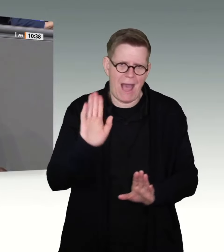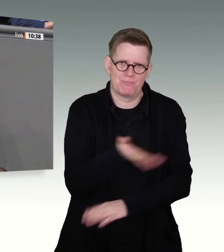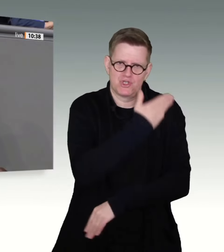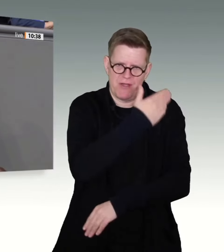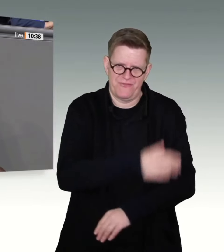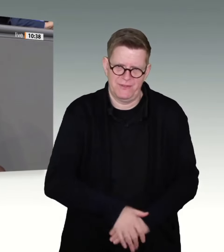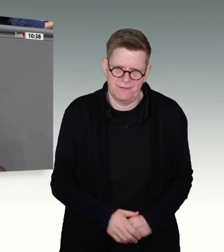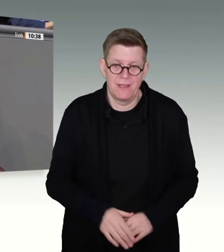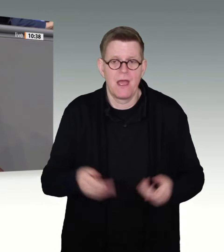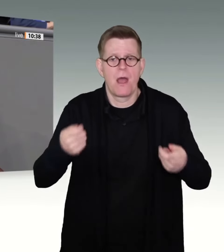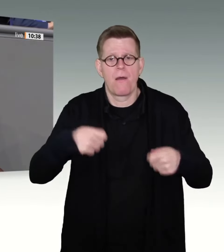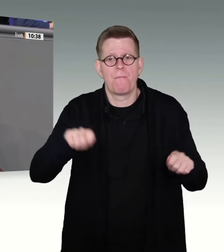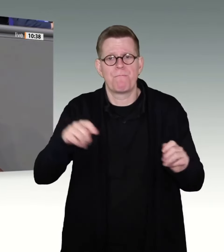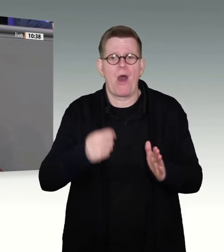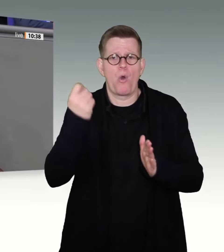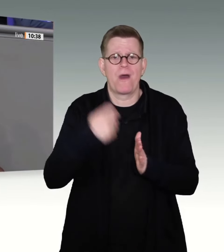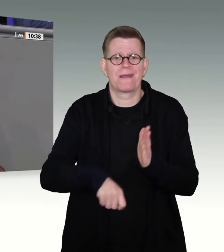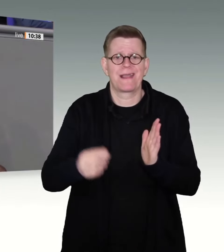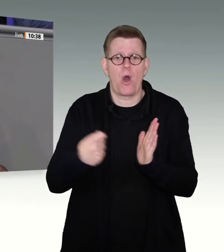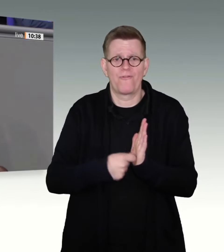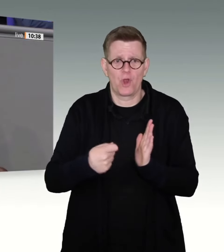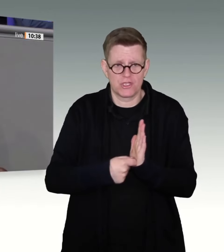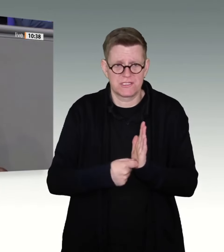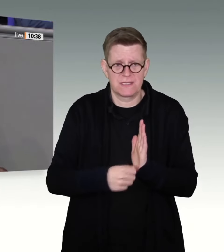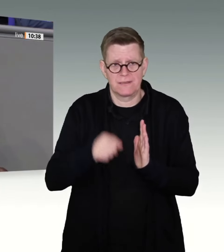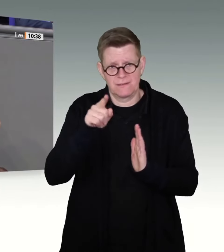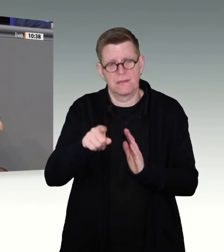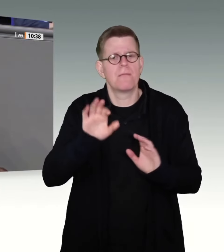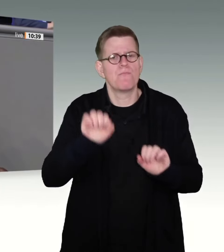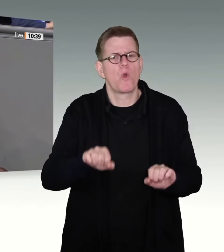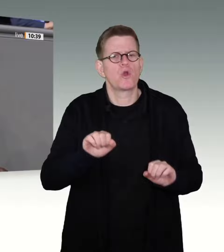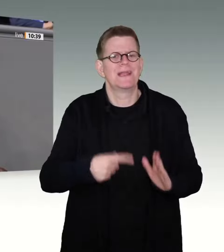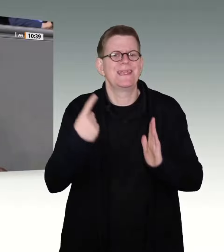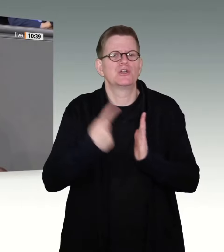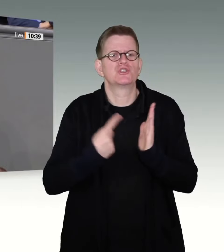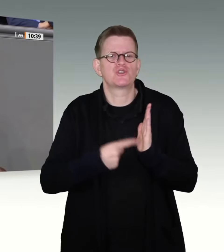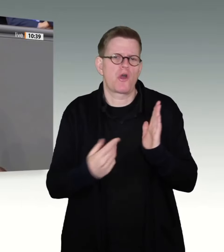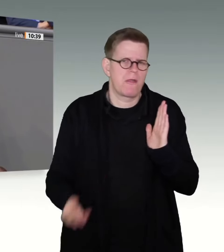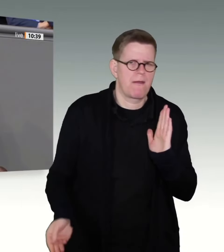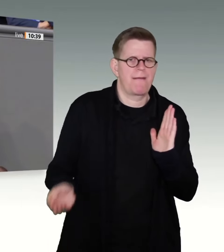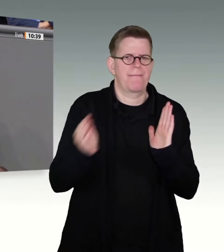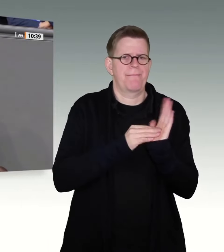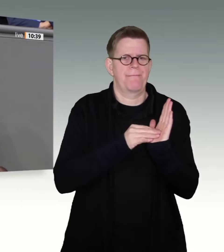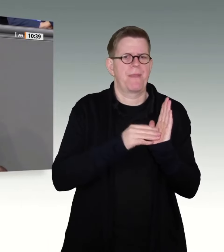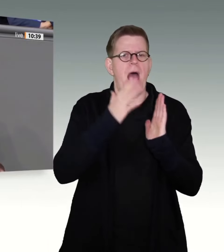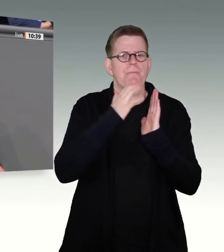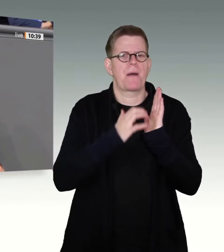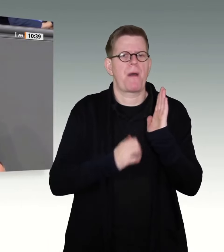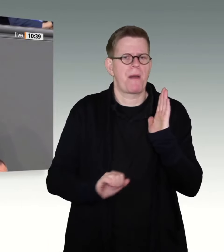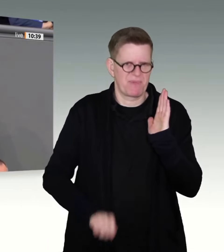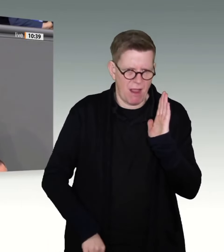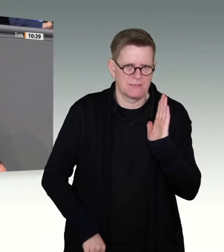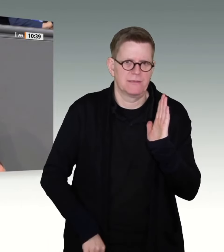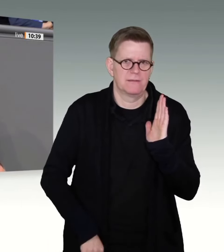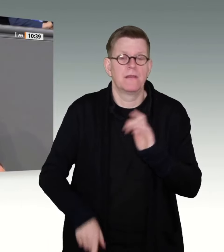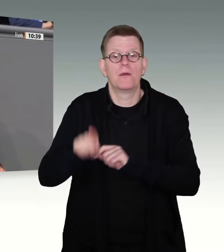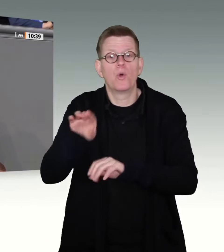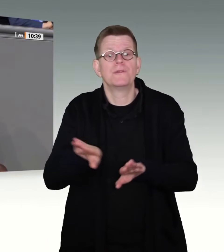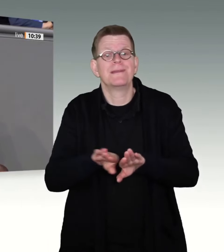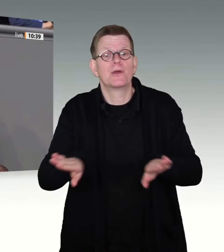sorgen, dass die Bau- und Kaufkosten von der Steuer abgesetzt werden können. Und die Grundsteuer, die die Kosten des